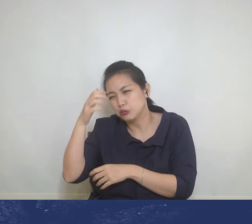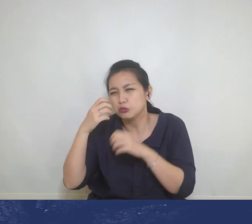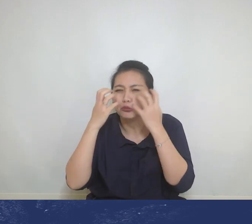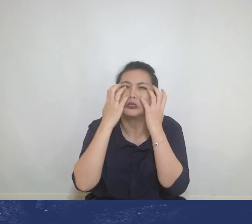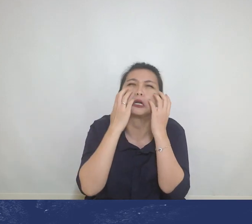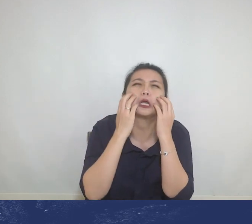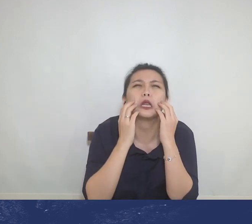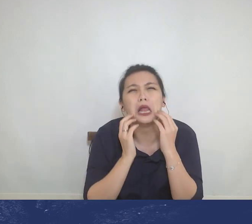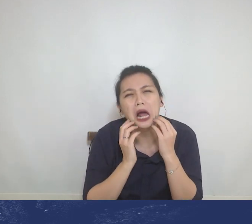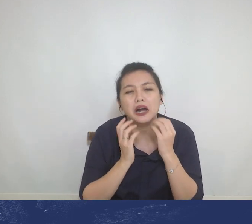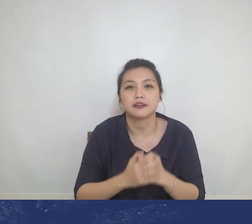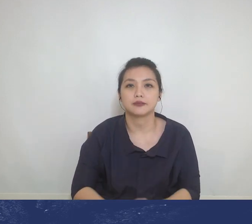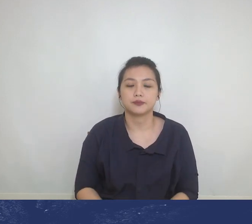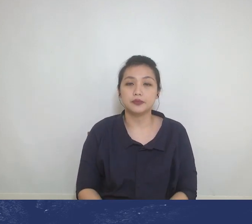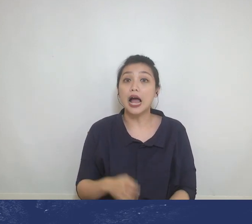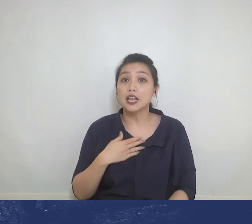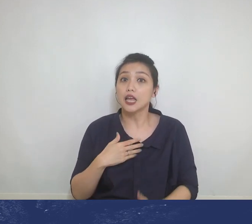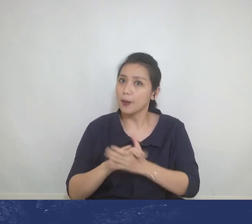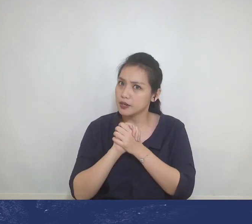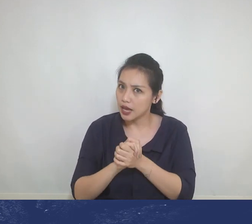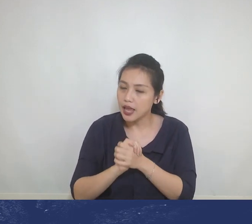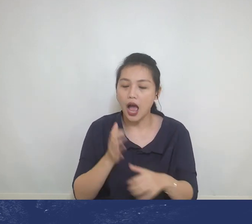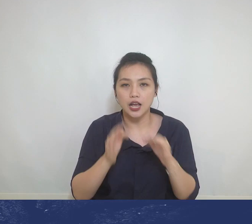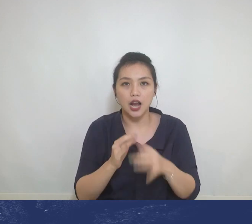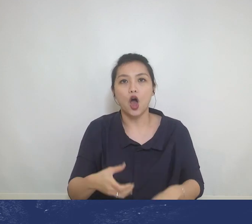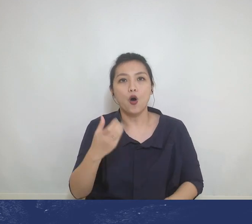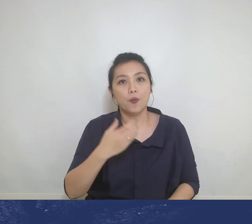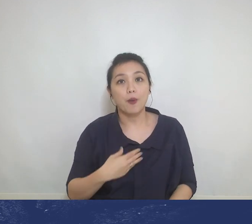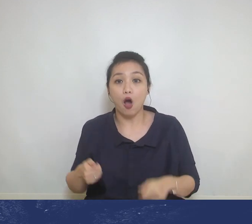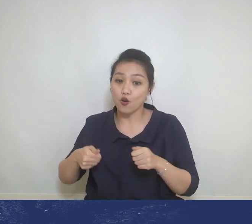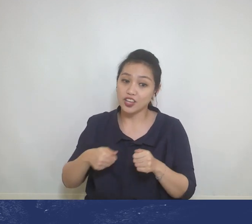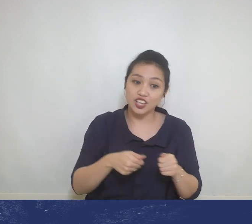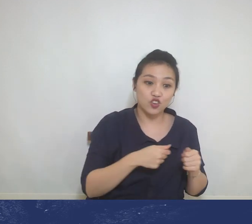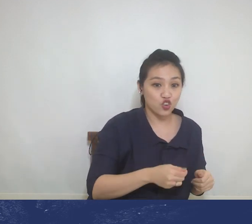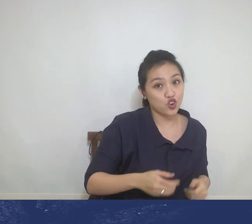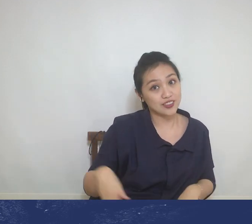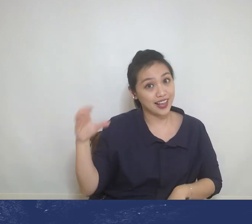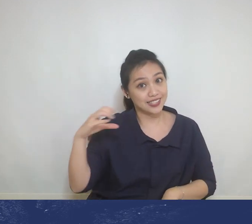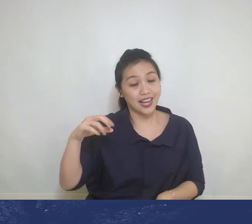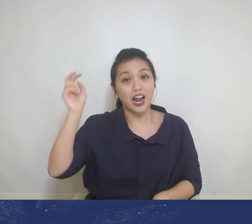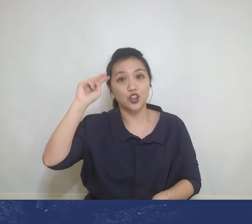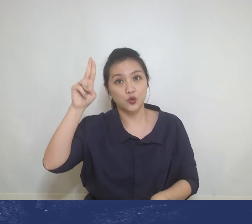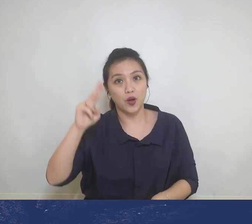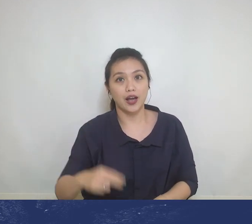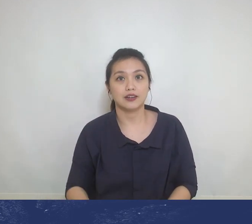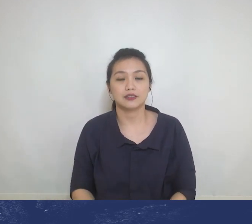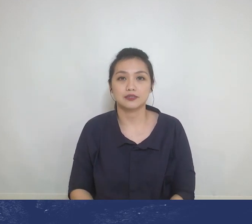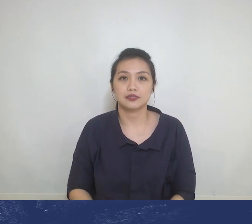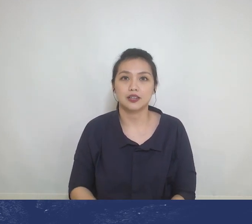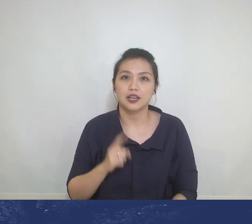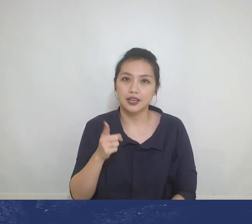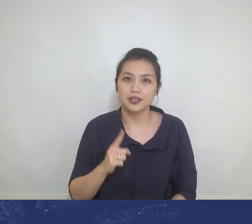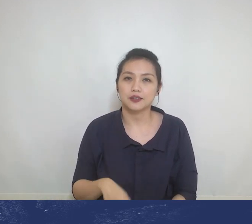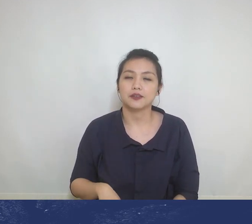dia tidak perlu menderita. Saya percaya kalau dia itu mau ikut jalurnya Tuhan, Tuhan pasti bisa mengarahkan Ishak itu seperti